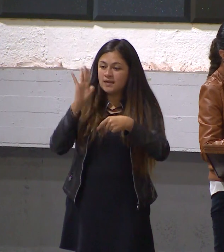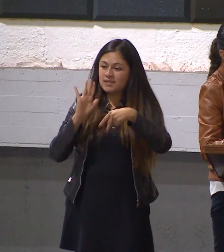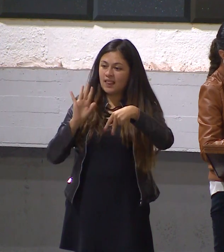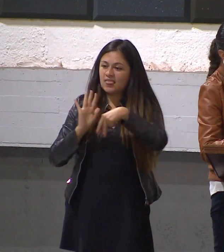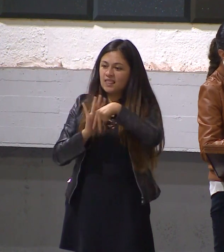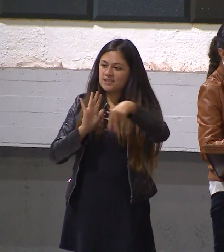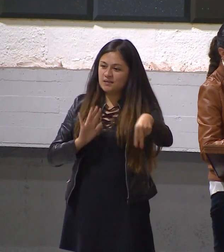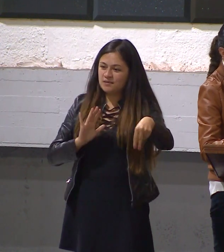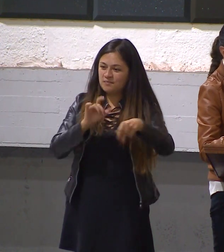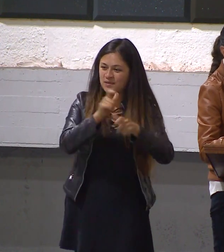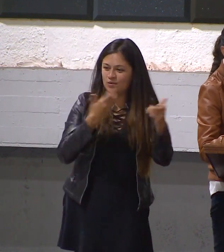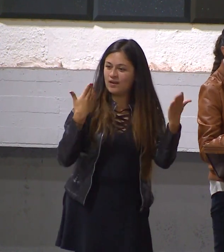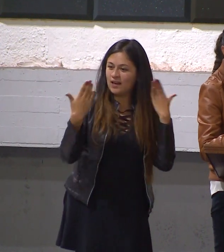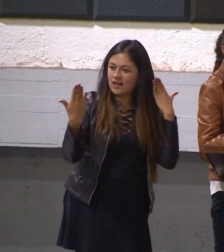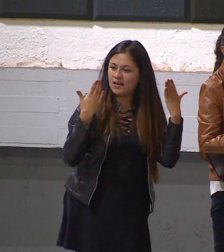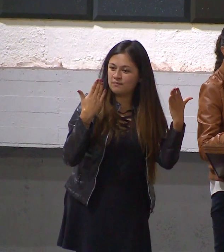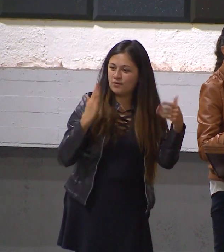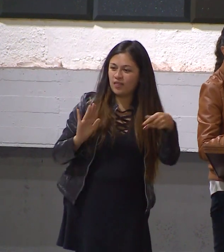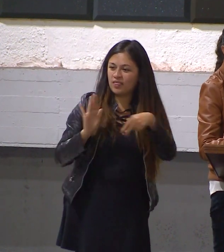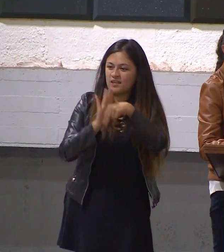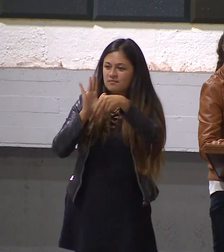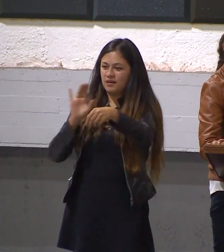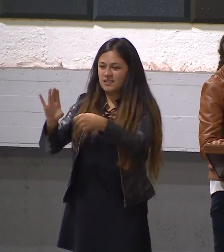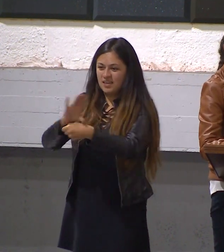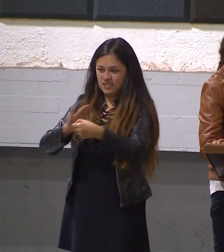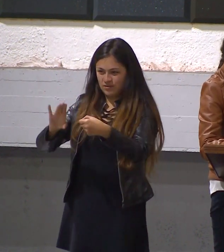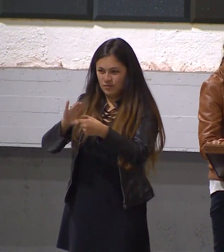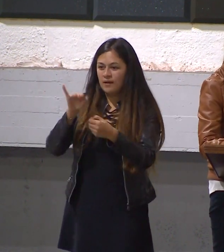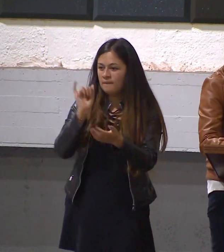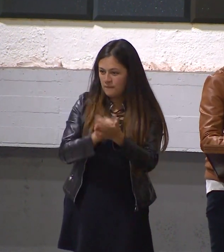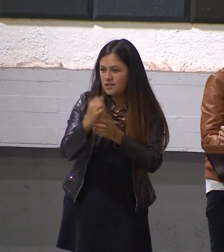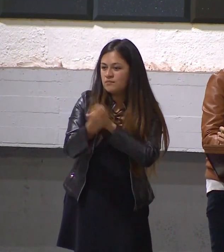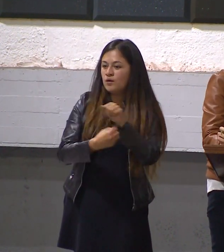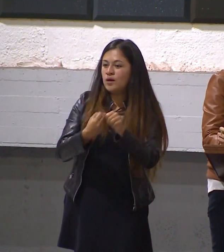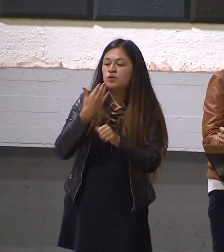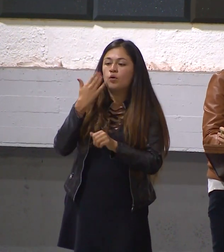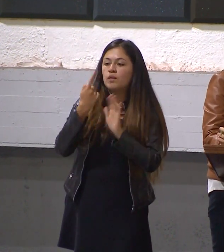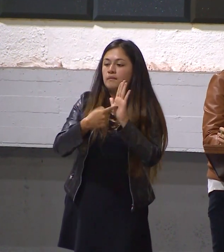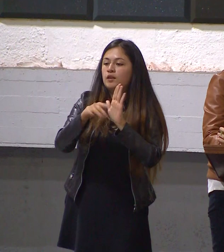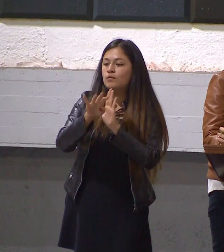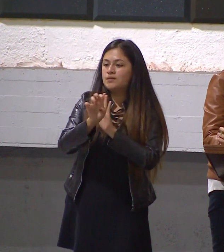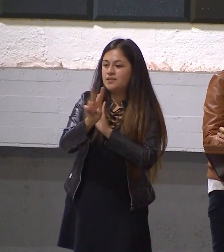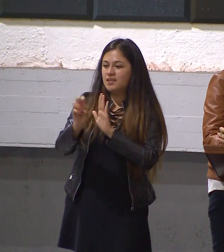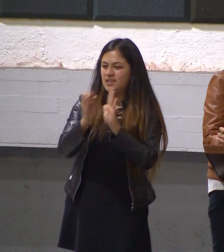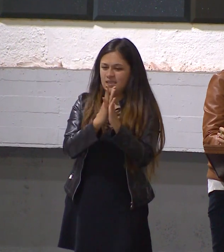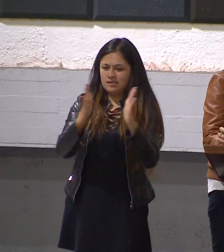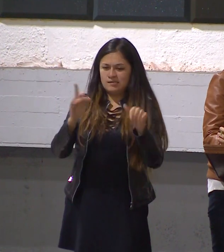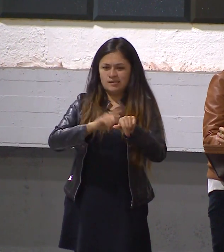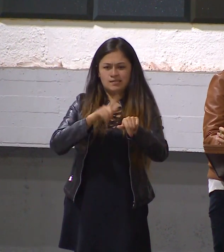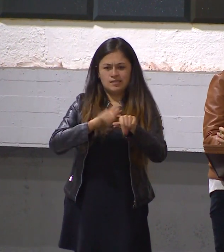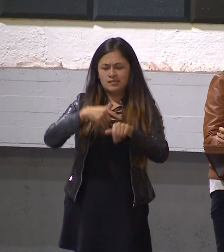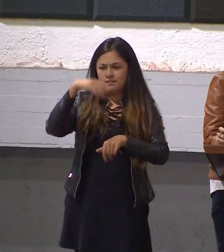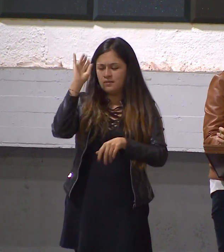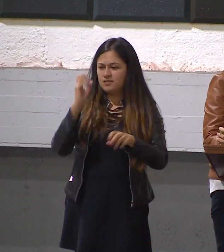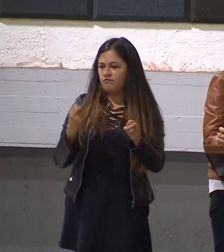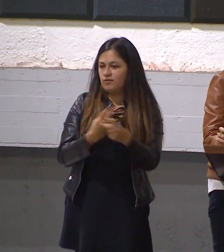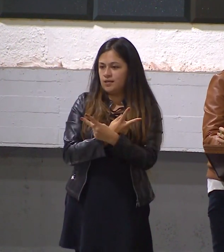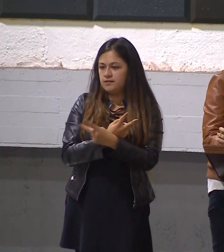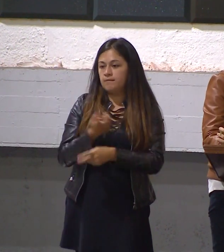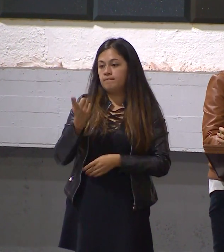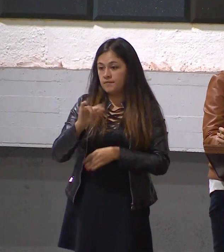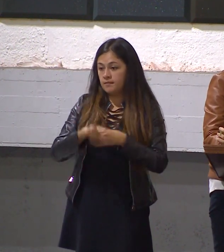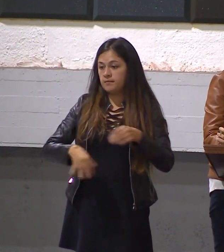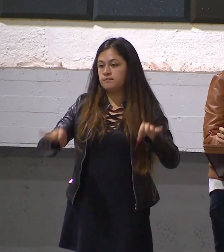ciudades y se contempla cómo está la década del desplazamiento más fuerte en colombia también es necesario